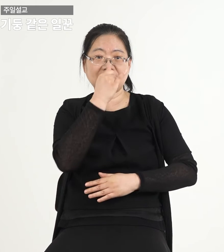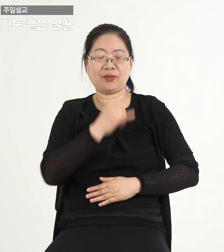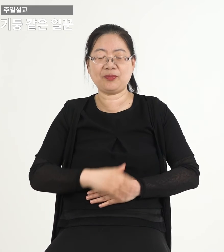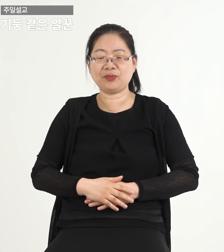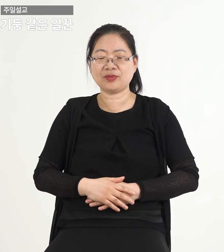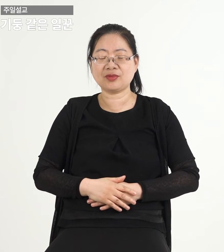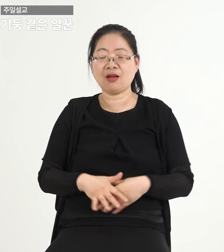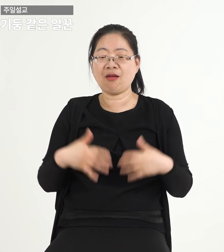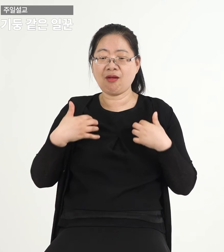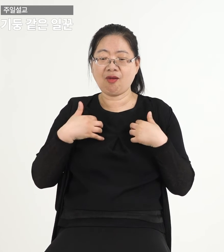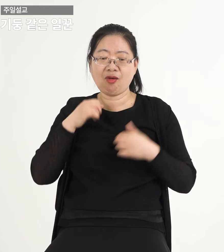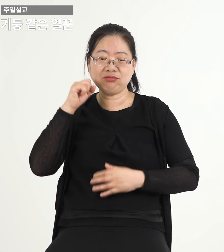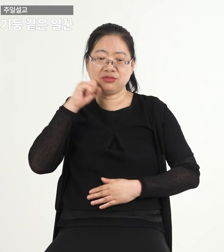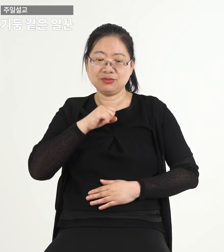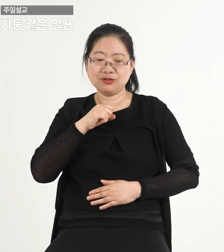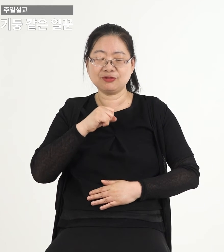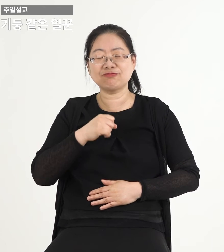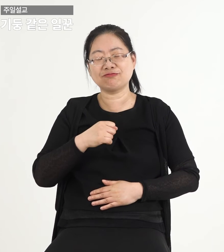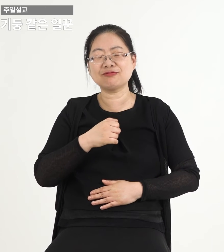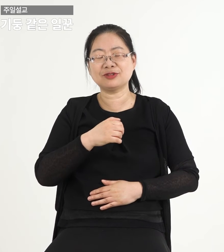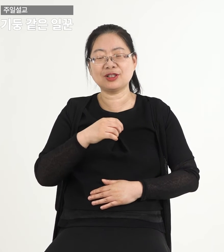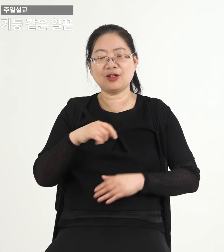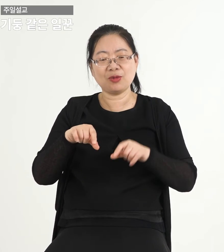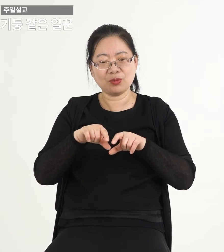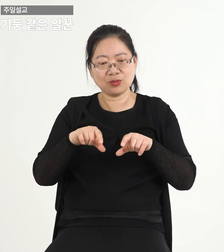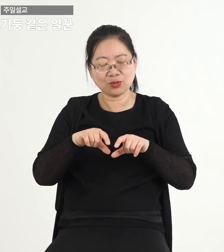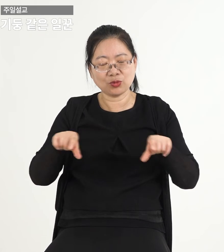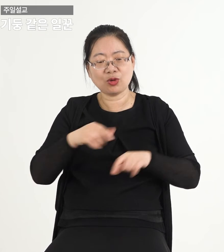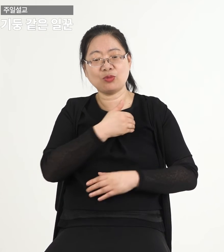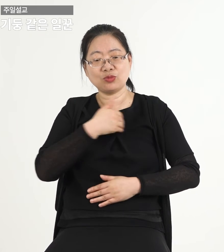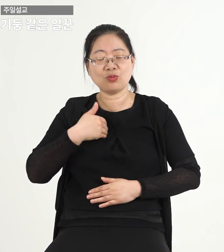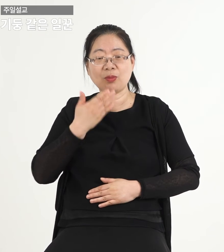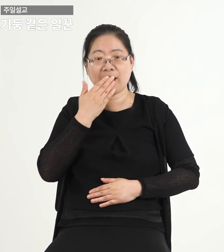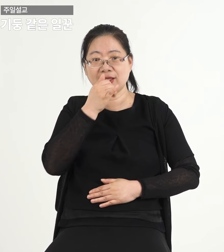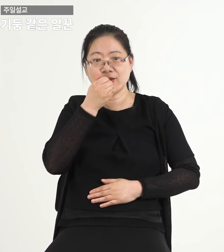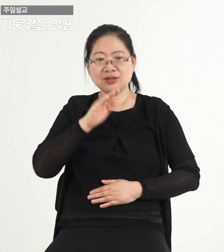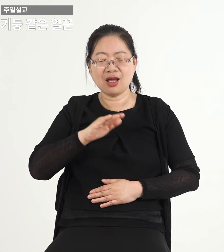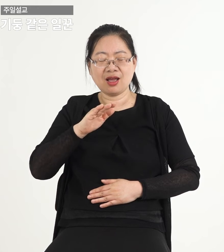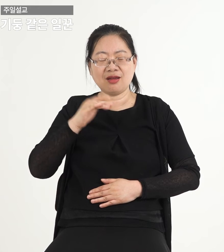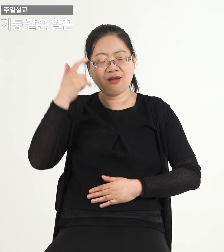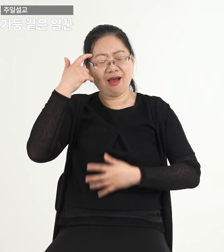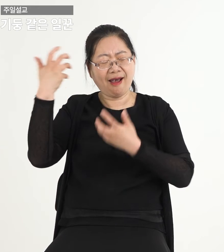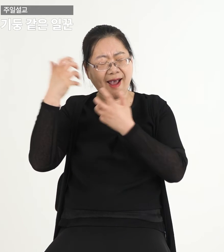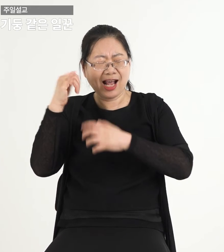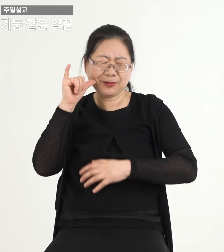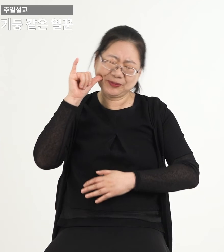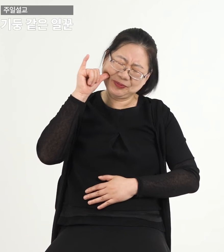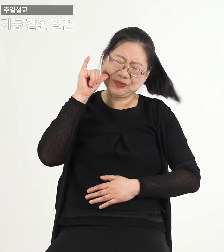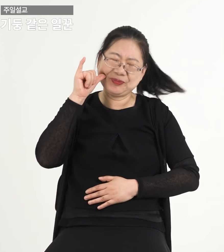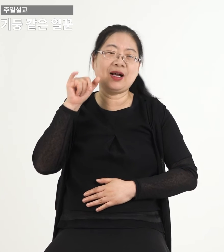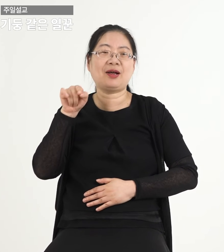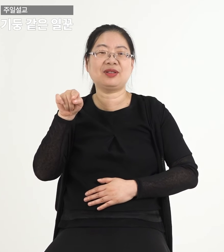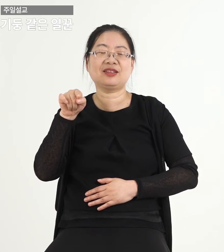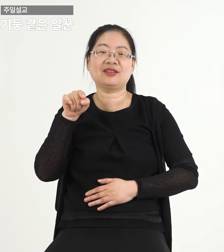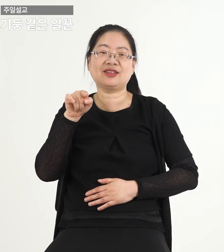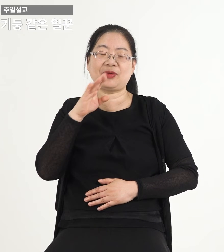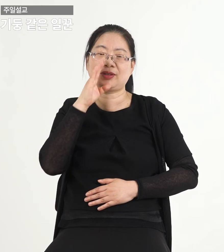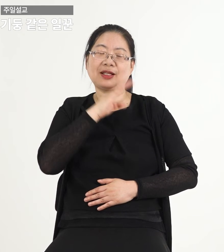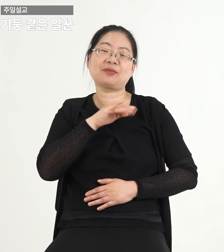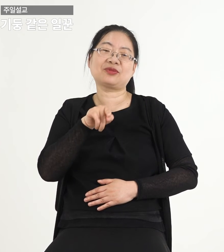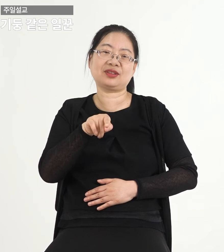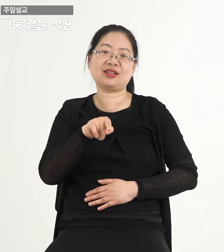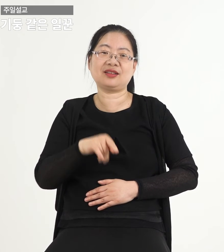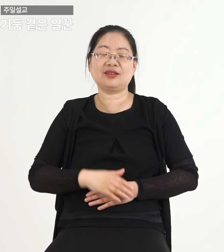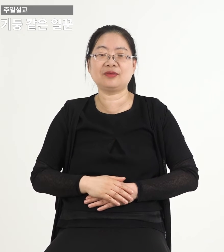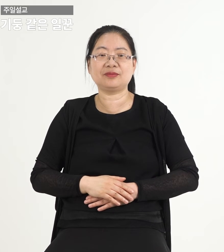머물러야 되는데 그거 없이는 아무것도 못하는. 그럼 그 오락과 취미가 결국 뭐가